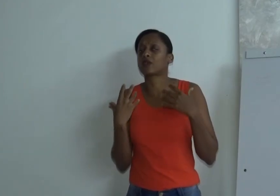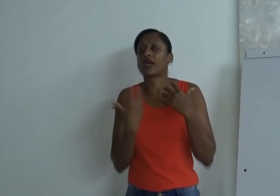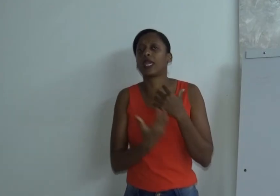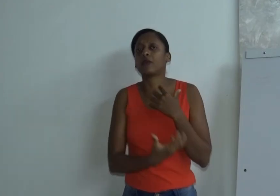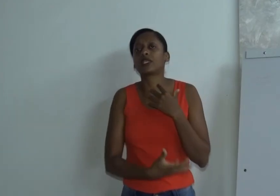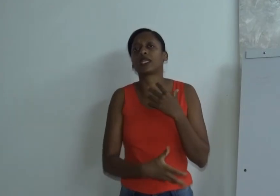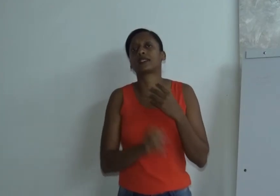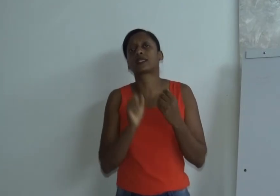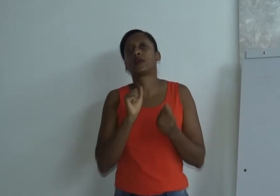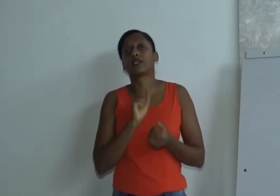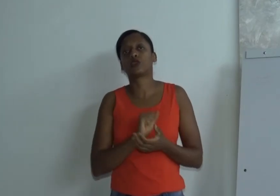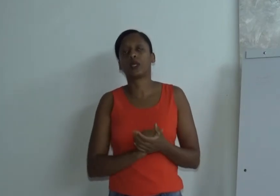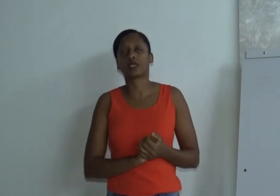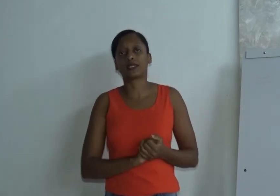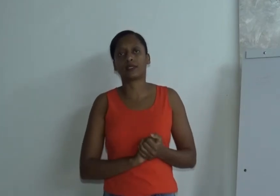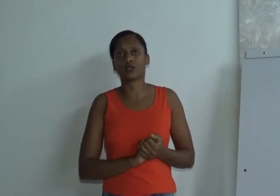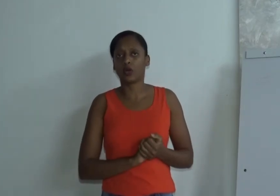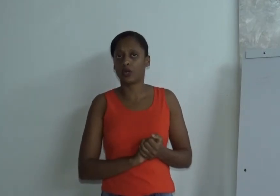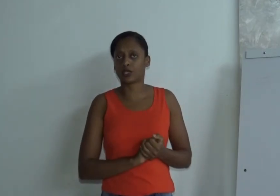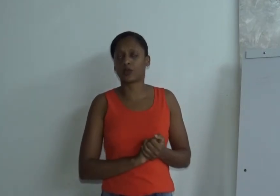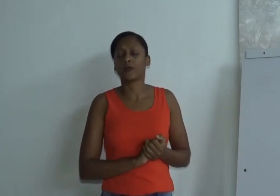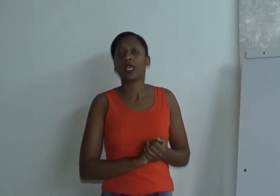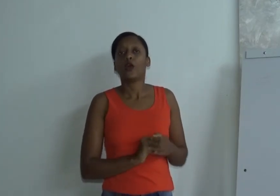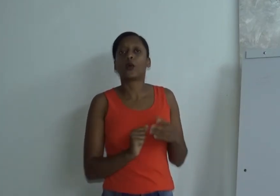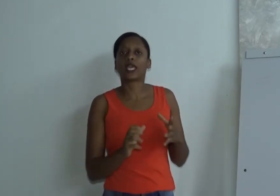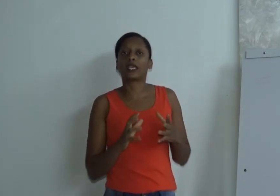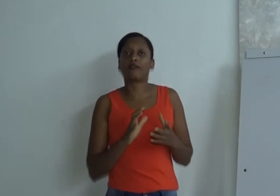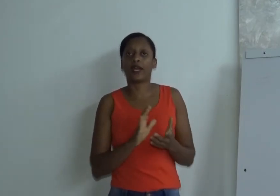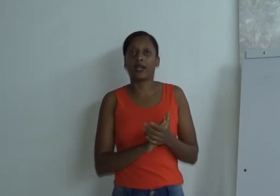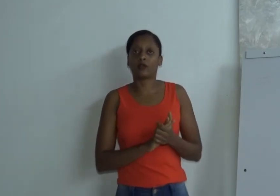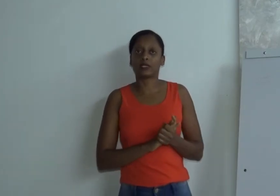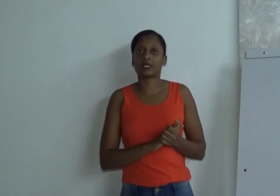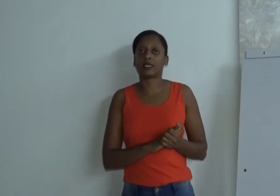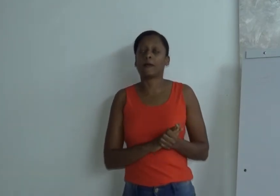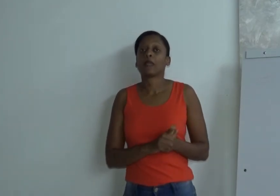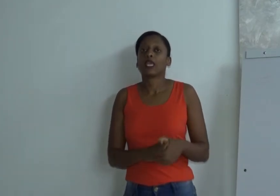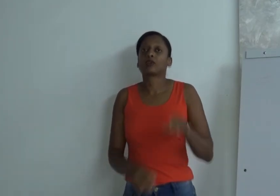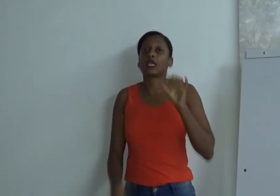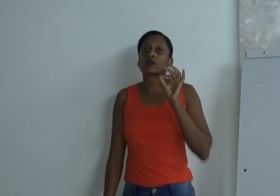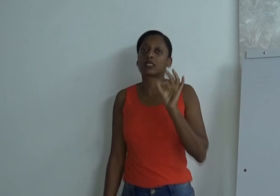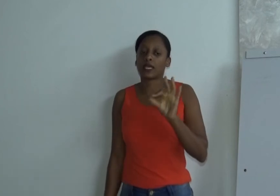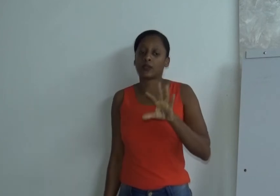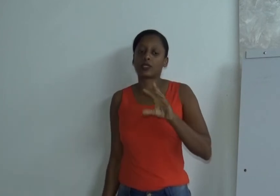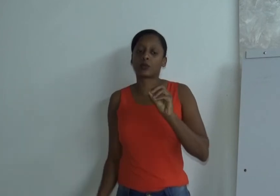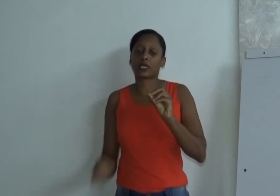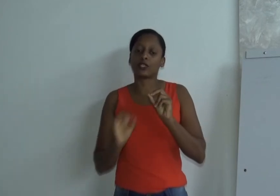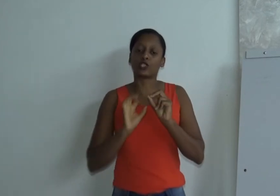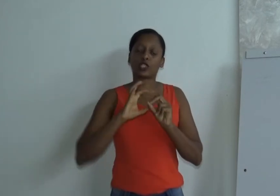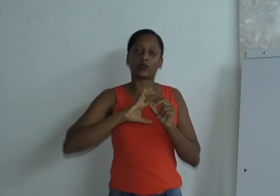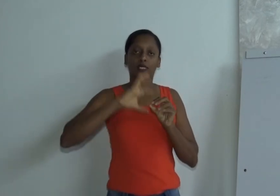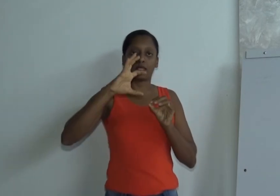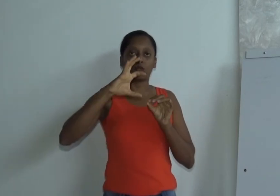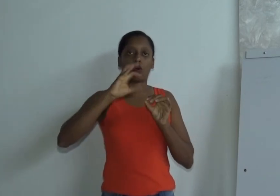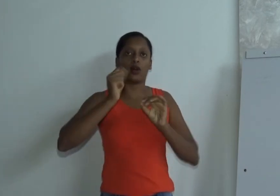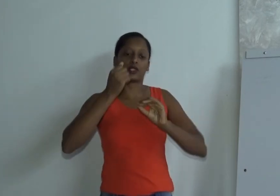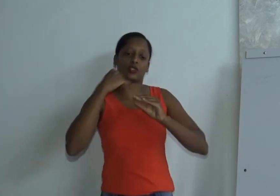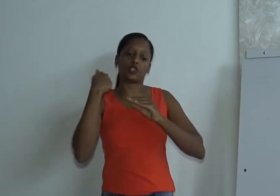uma remodelação aqui do meu tecido ósseo. O que vai acontecer? Eu tenho células, porque a gente tem um tecido ósseo, a gente vai